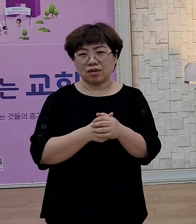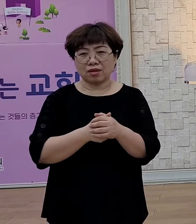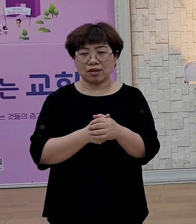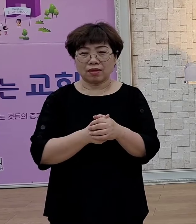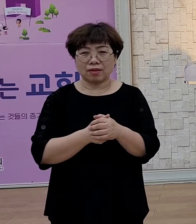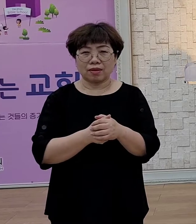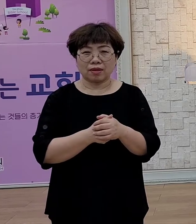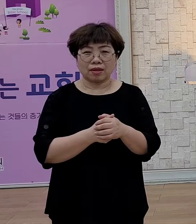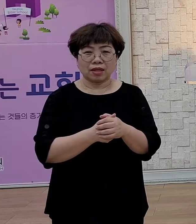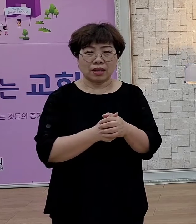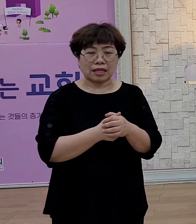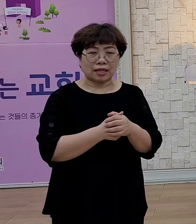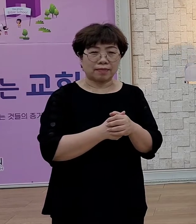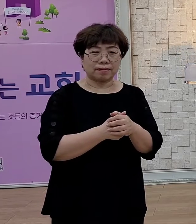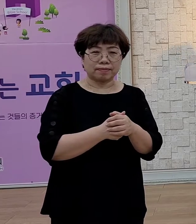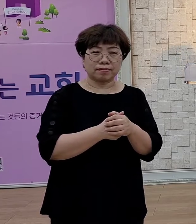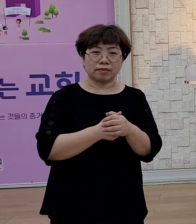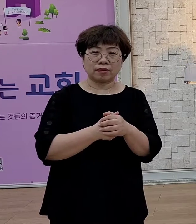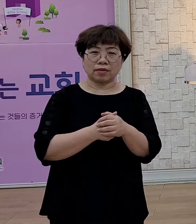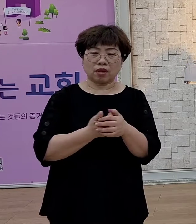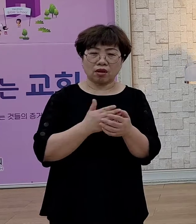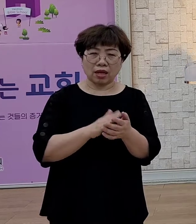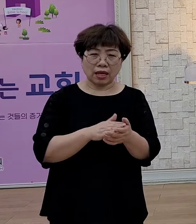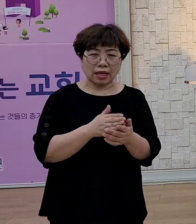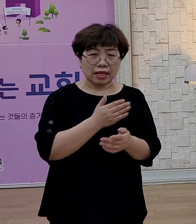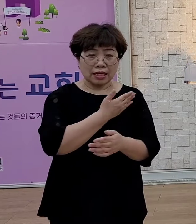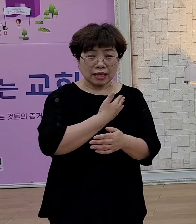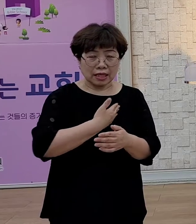집사님 가정하고 다 같이 후루룩 나가버리시더라고요.